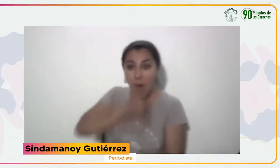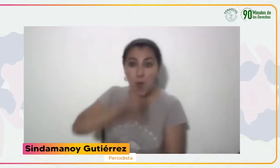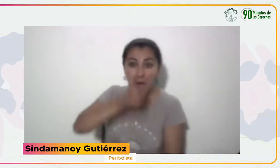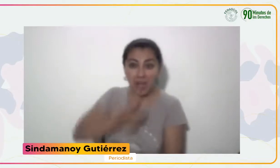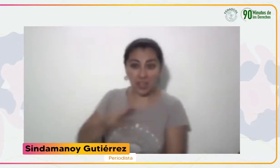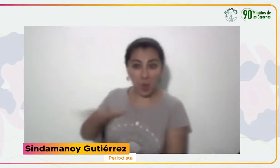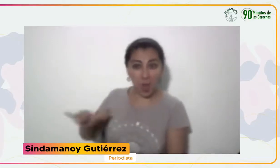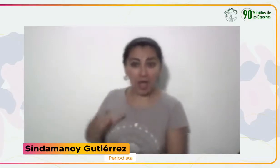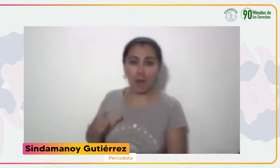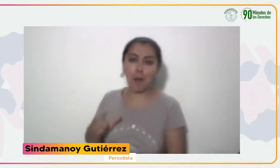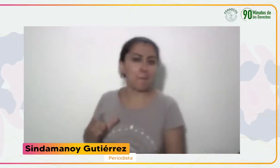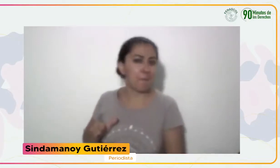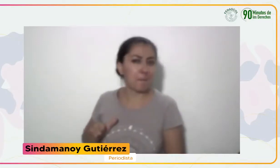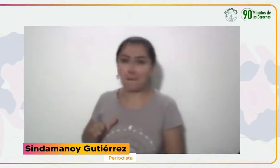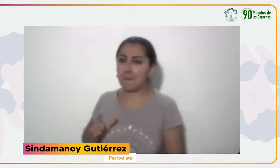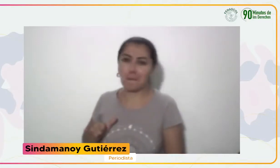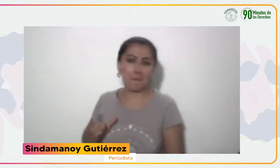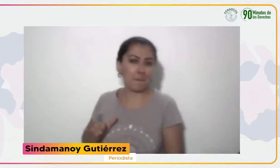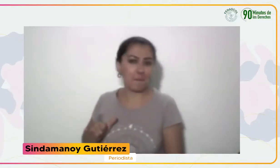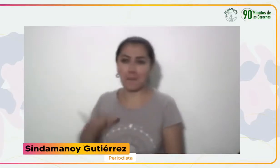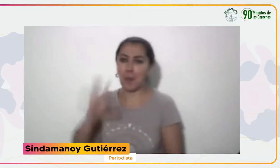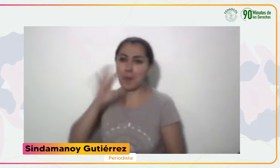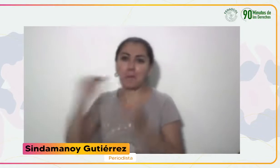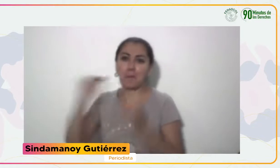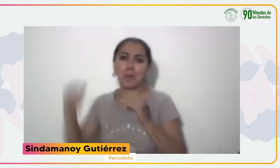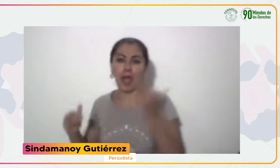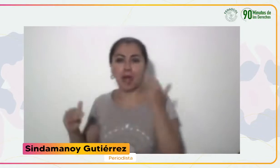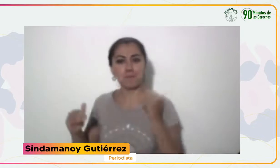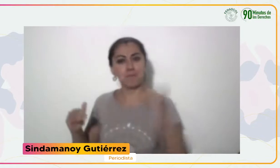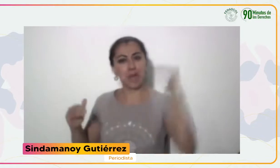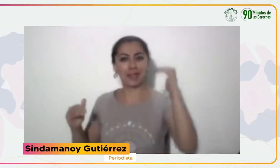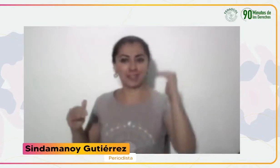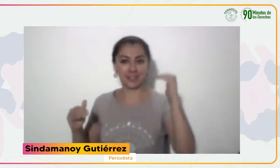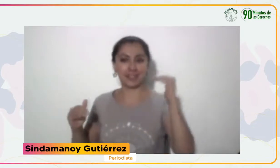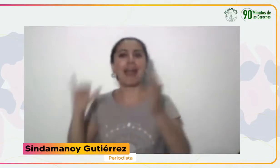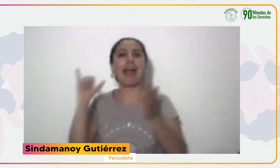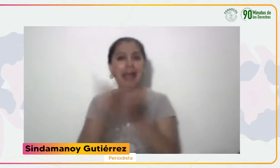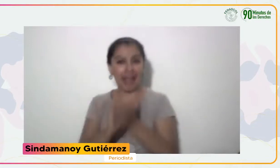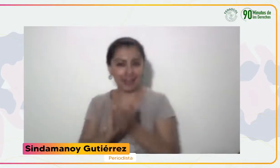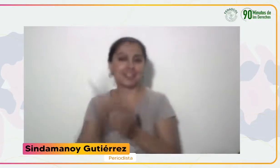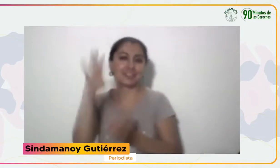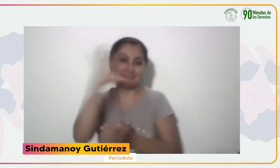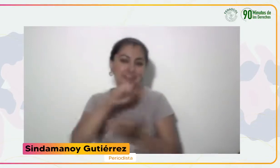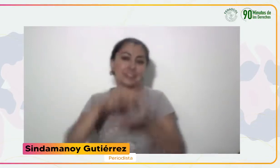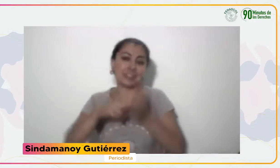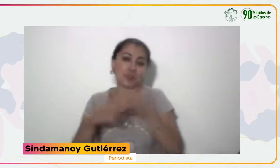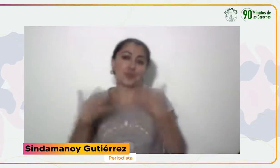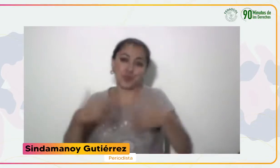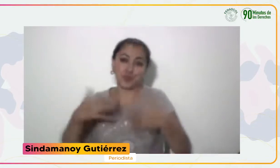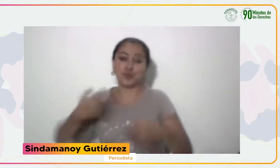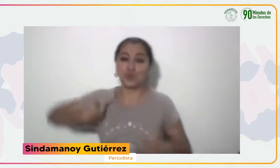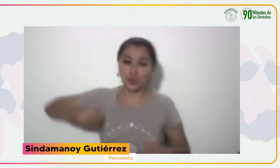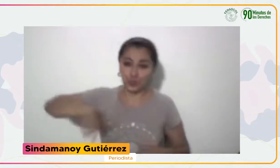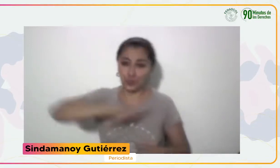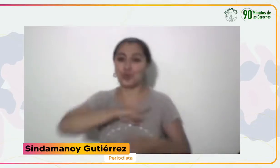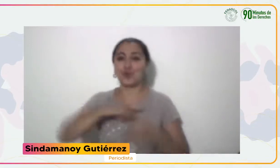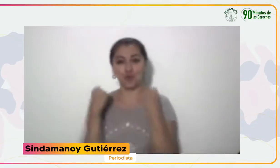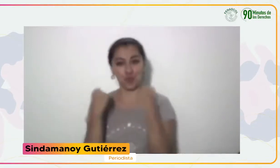somos las que más aguantamos, ¿no? Aguantamos pues de la misma manera. Vemos que las mujeres aguantan más en relación a